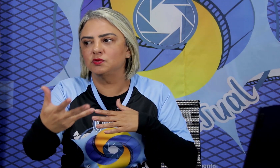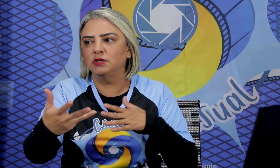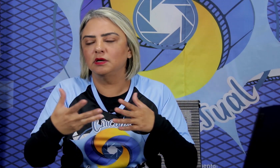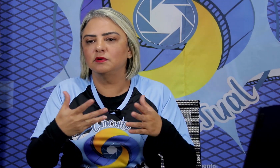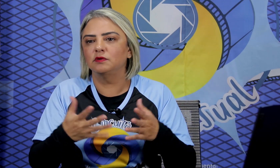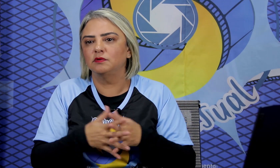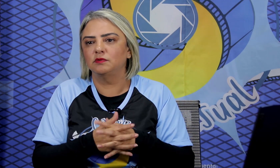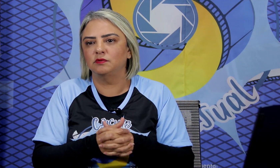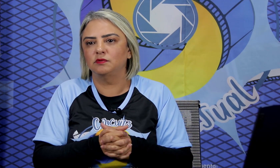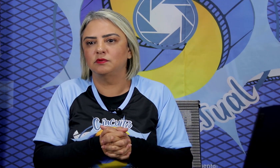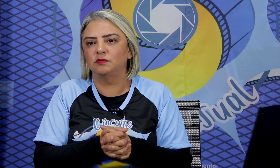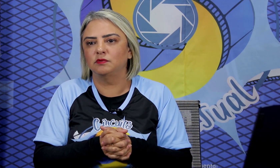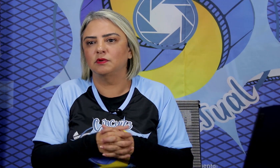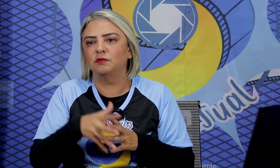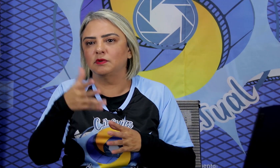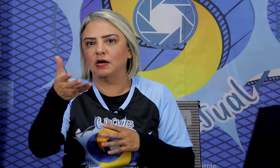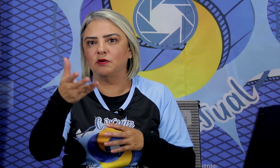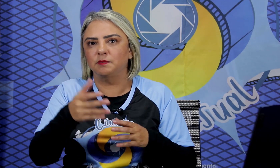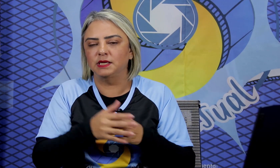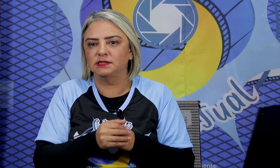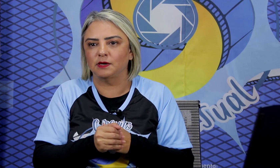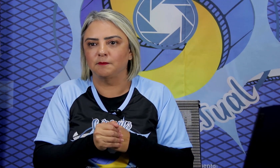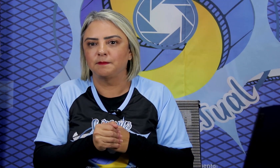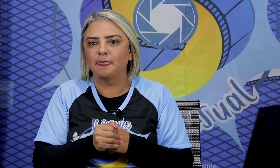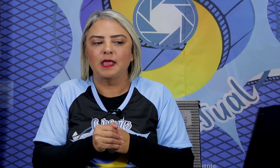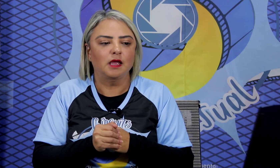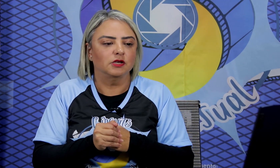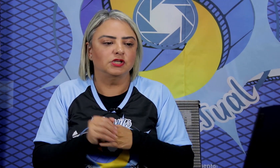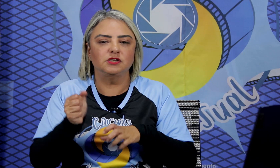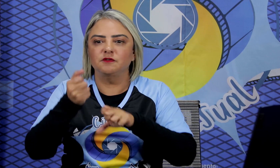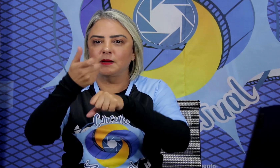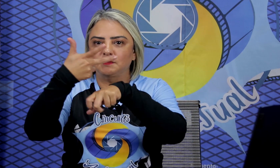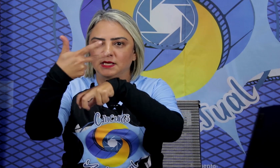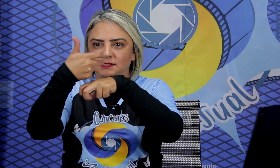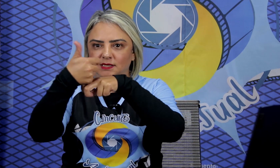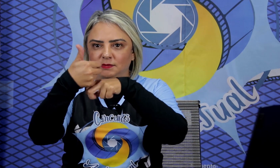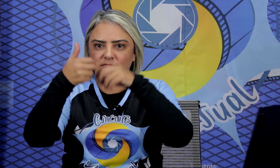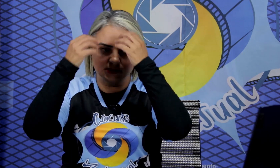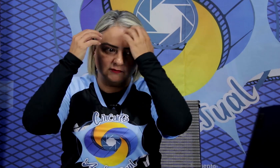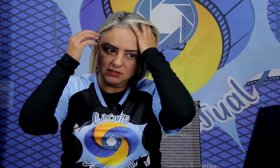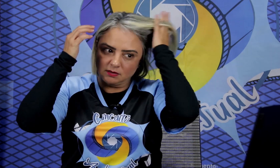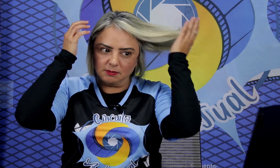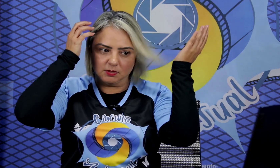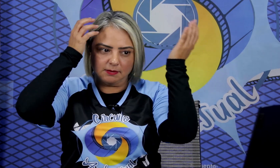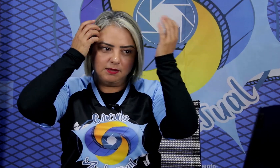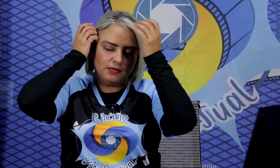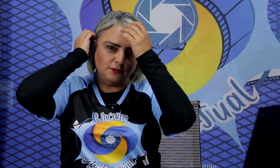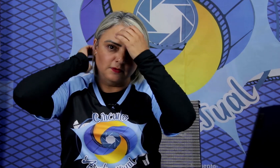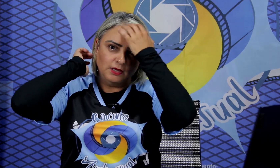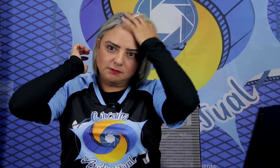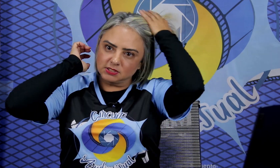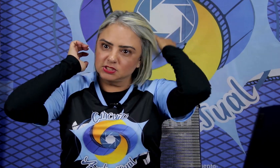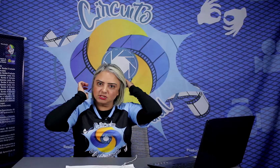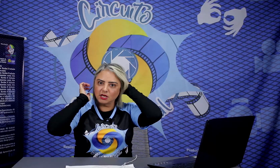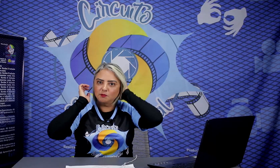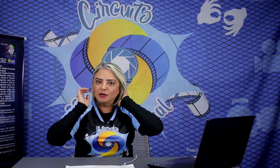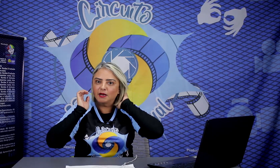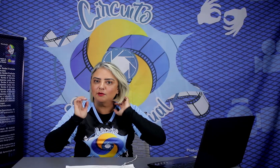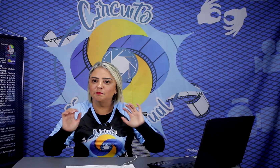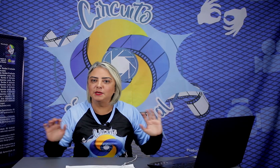ajuda a compreensão. Gente, vamos abrir as câmeras, eu vou até arrumar meu cabelo, pra gente tirar um print